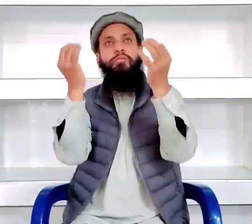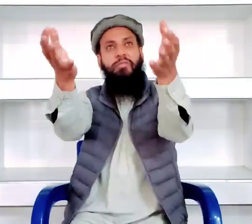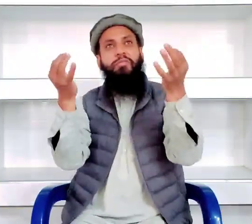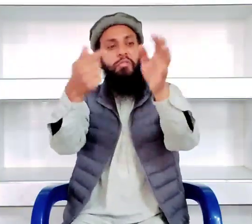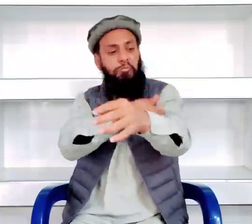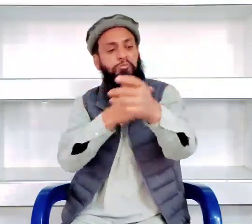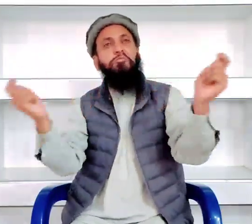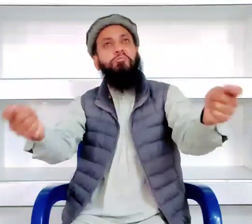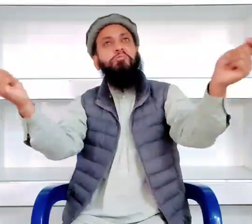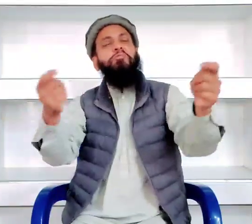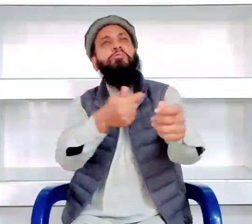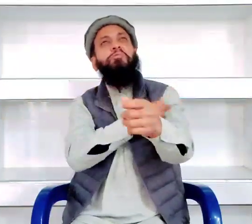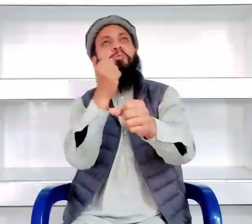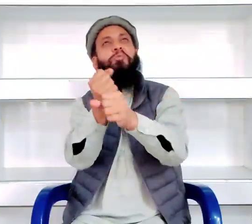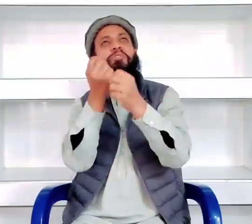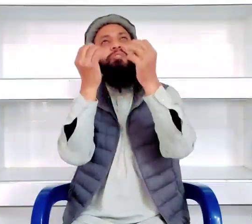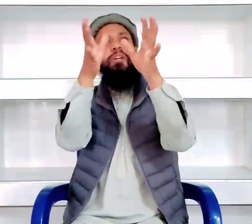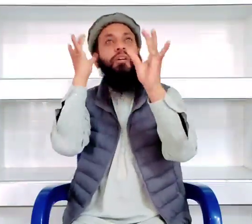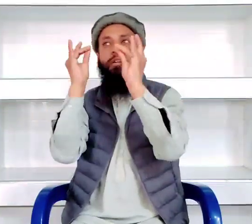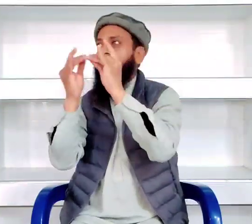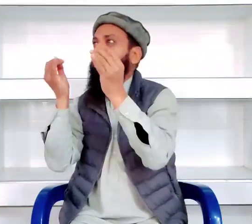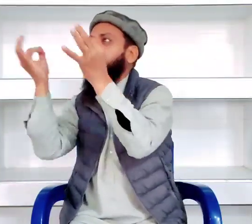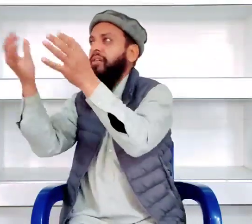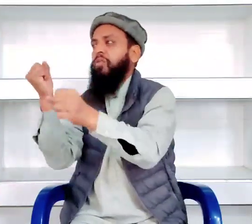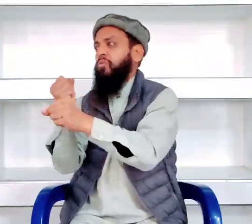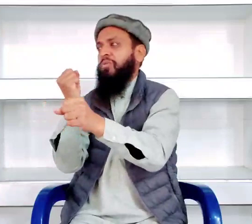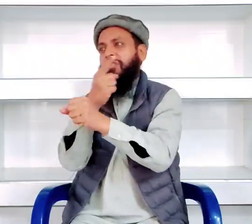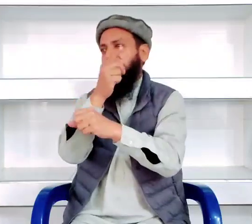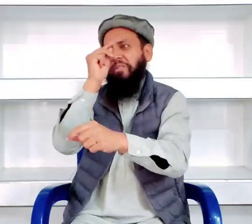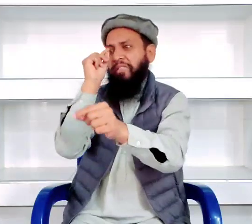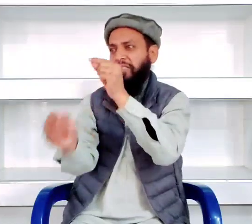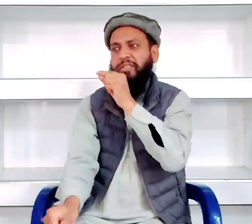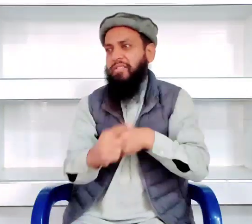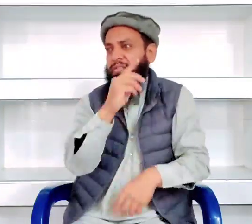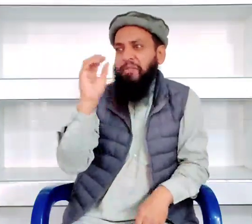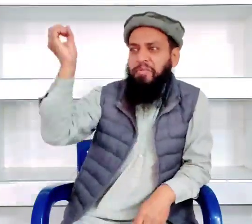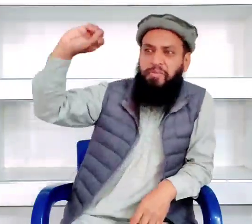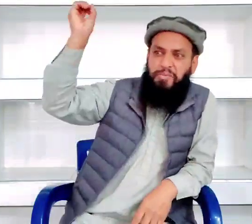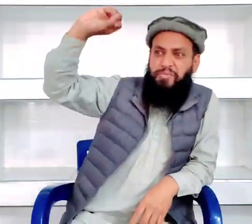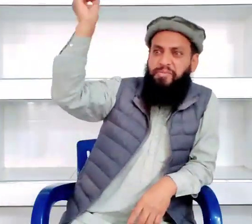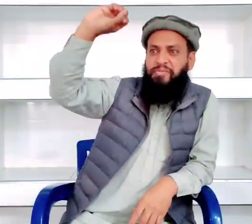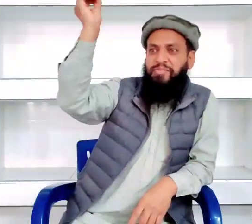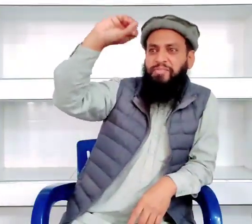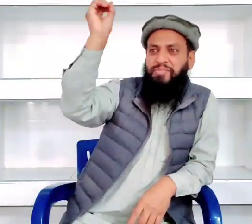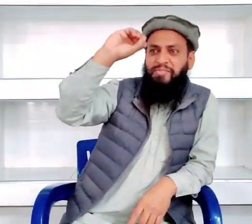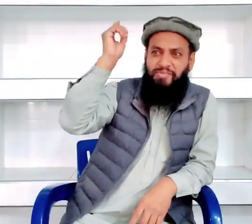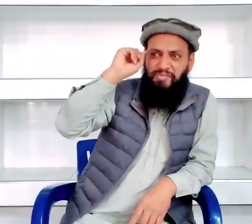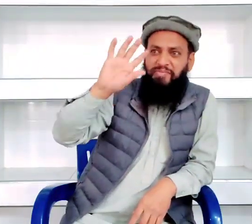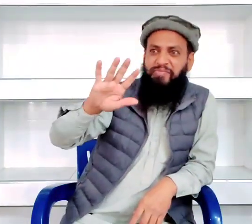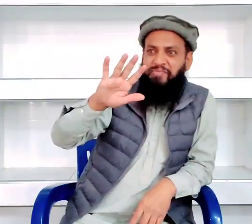ਨਹੀਂ ਗੌਰਮੈਂਟ ਦੇ ਕੋਲ ਤੇ ਸਿਰਫ ਦੀਨੀ ਕੰਮ ਵਾਸਤੇ ਕੋਈ ਨਹੀਂ ਕਿਸੇ ਮਸਜਿਦ ਵਾਸਤੇ ਕੋਈ ਨਹੀਂ ਕਿਸੇ ਮਦਰਸੇ ਵਾਸਤੇ ਕੋਈ ਨਹੀਂ ਔਰ ਜਨਾਬ ਉਲਮਾ ਵਾਸਤੇ ਕੋਈ ਫੰਡ ਨਹੀਂ